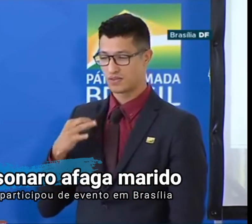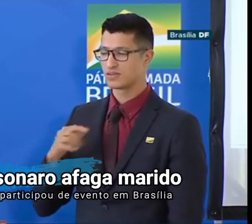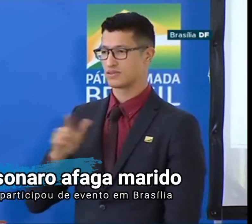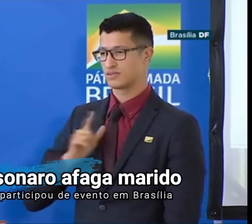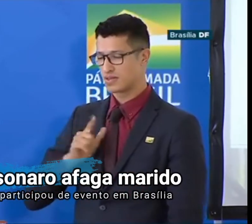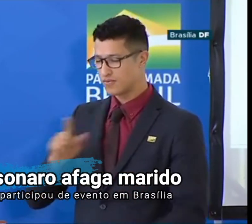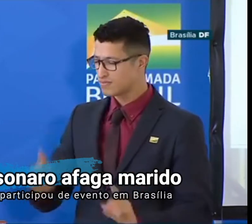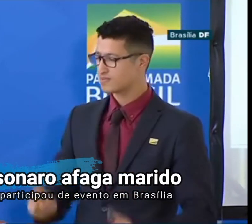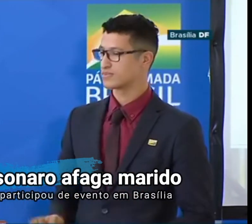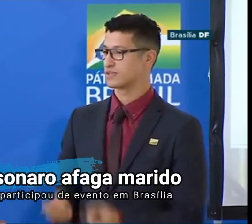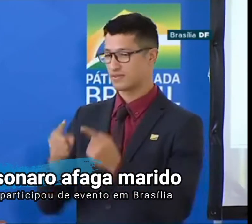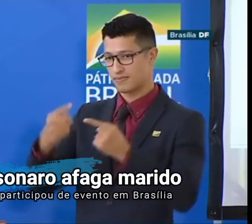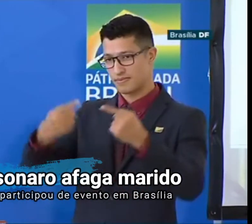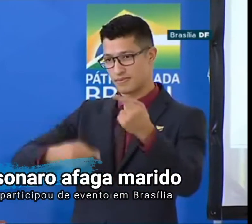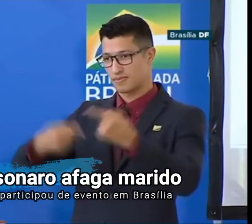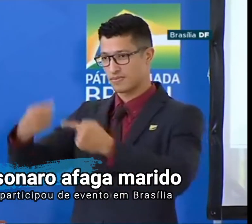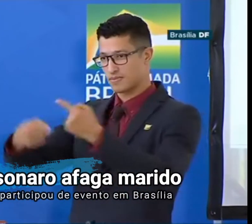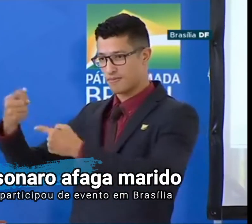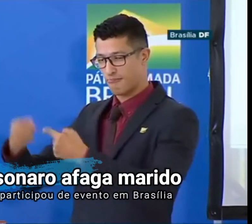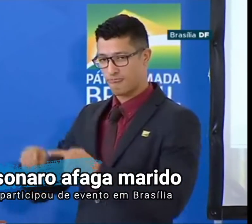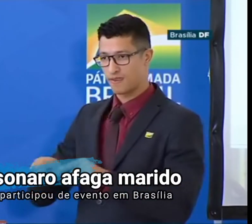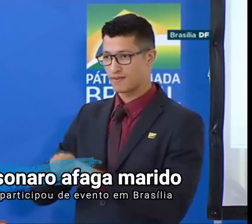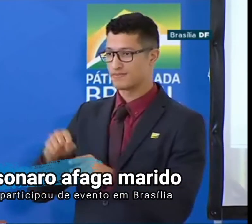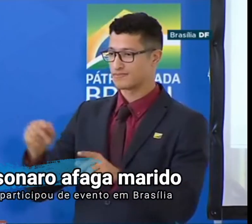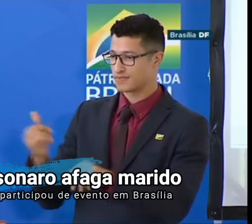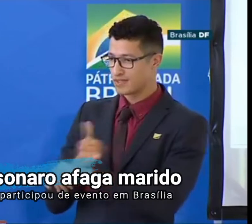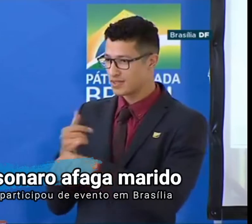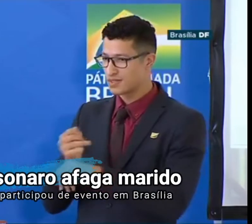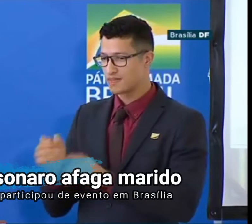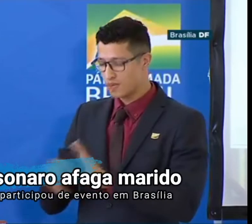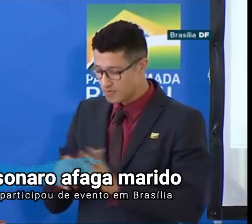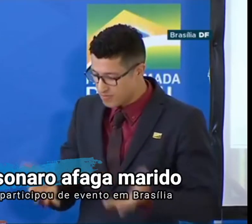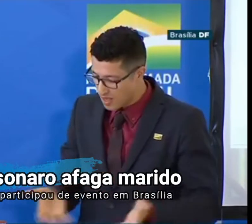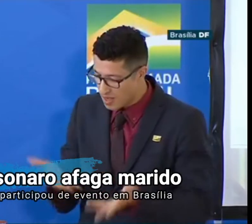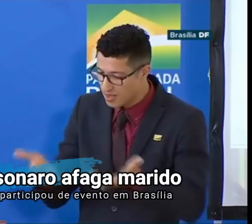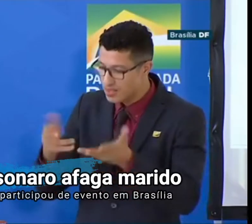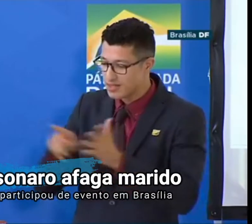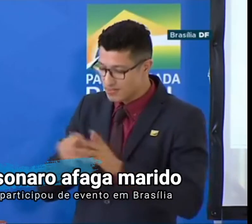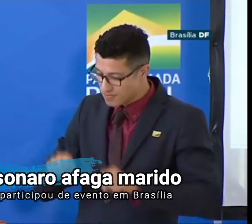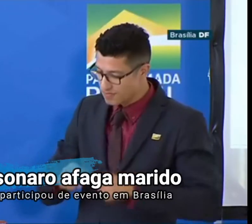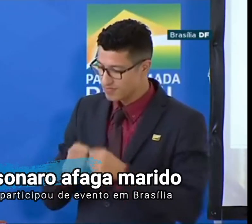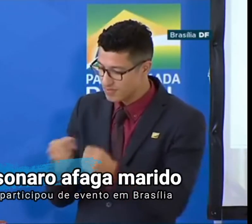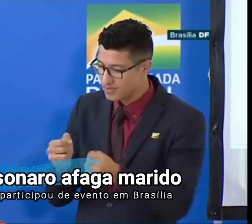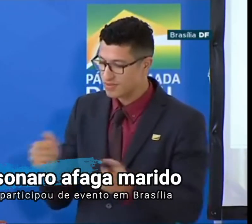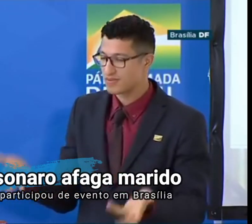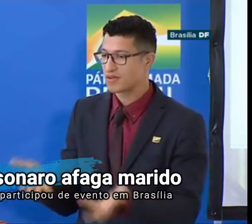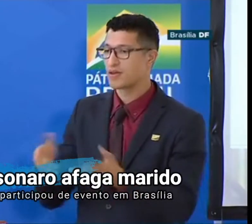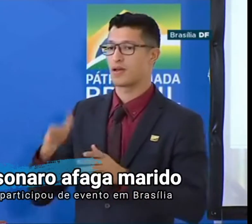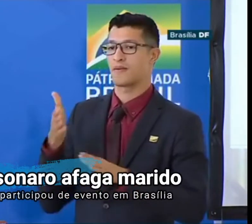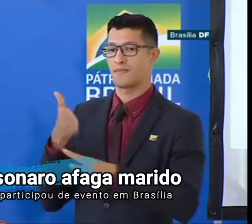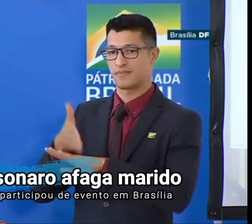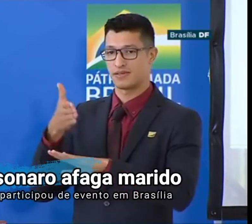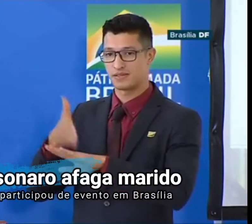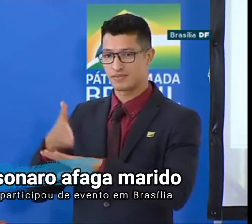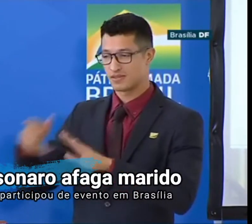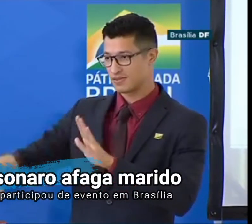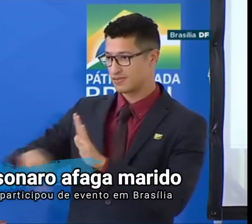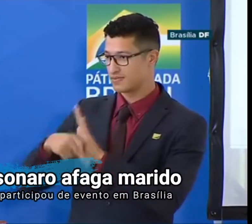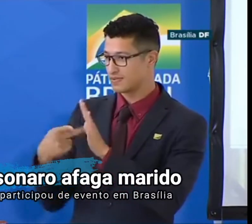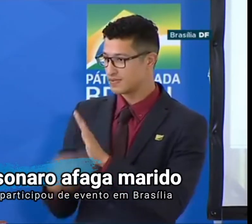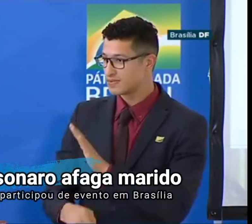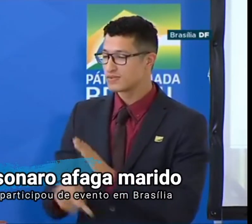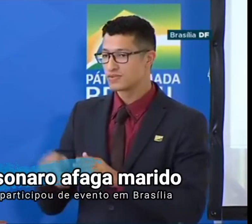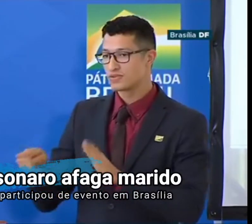que teve como desafio discutir e desenvolver ferramentas para fomentar, engajar e estimular a participação ativa